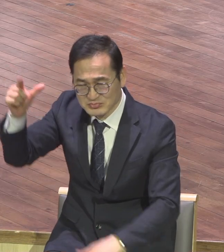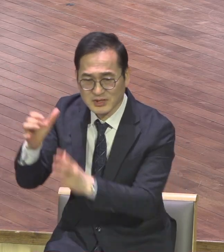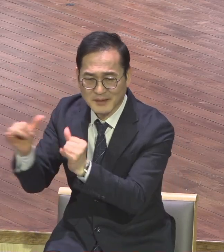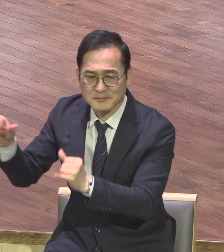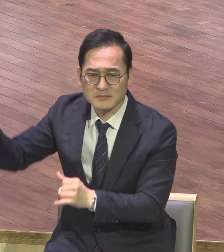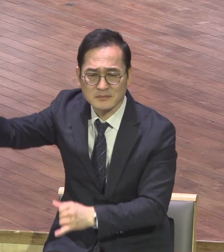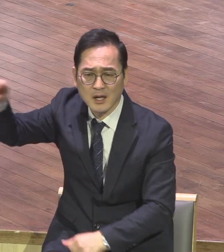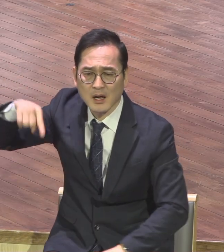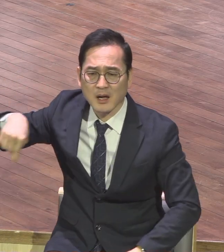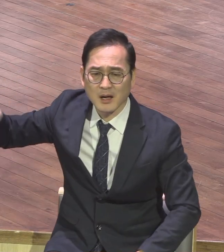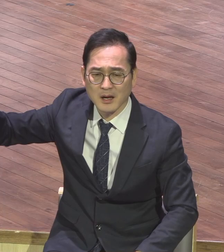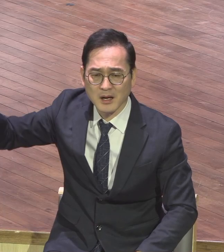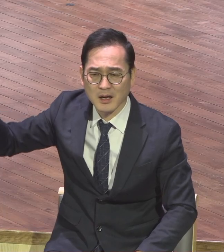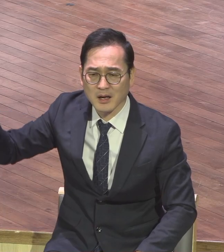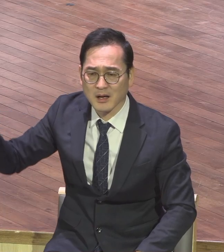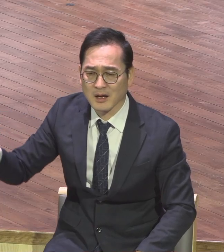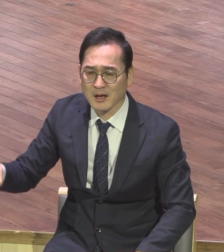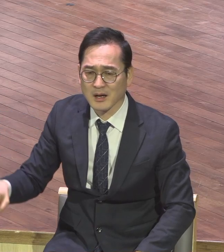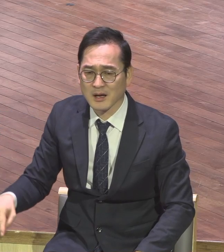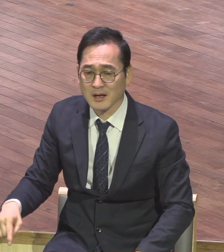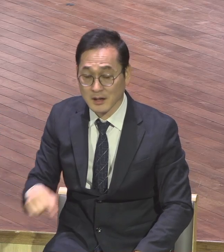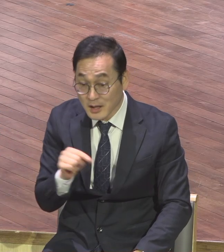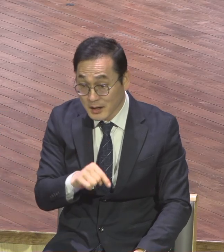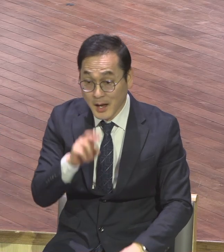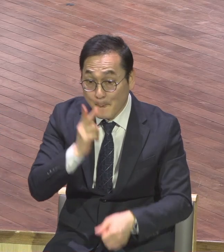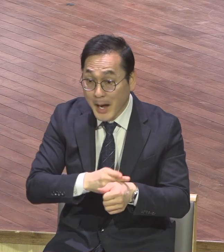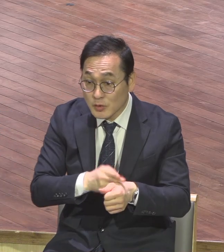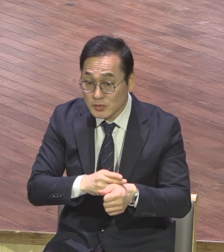엘리트니까 그들하고 대화가 되는 겁니다. 대화가.